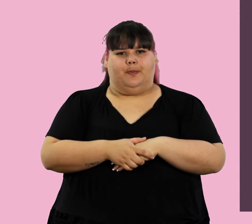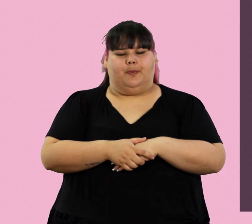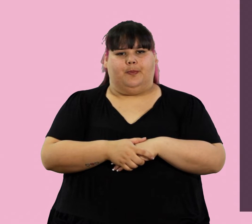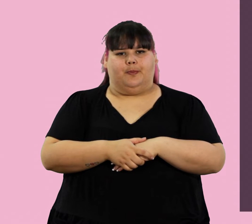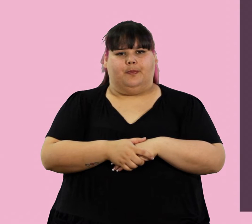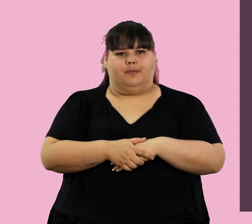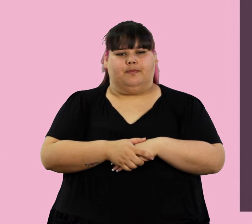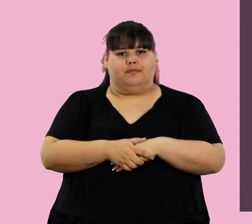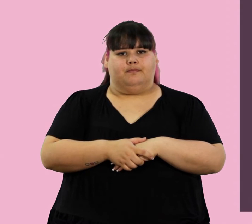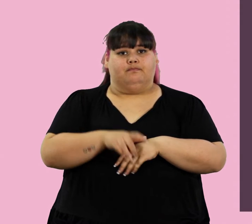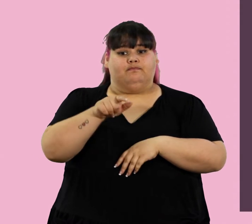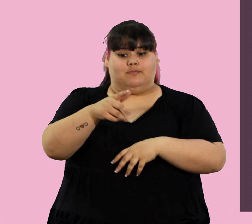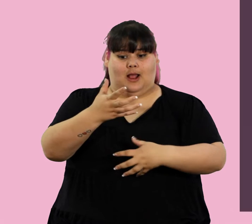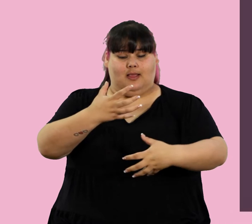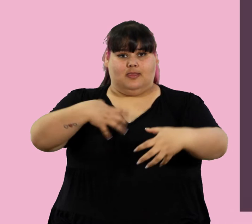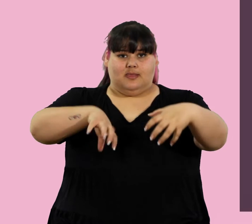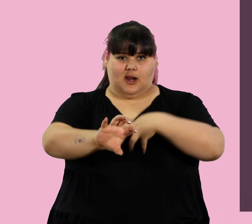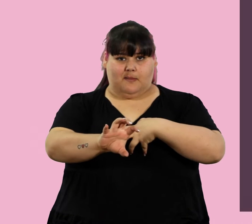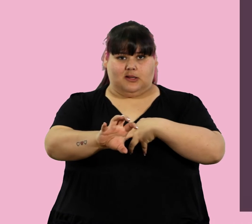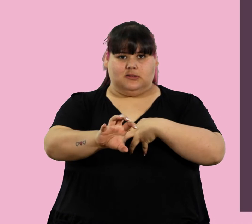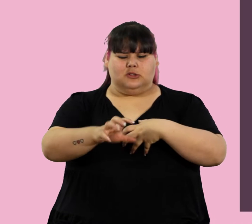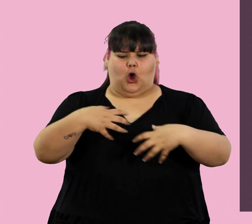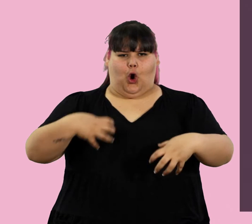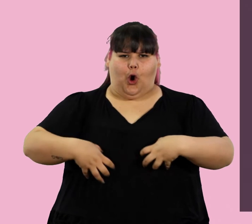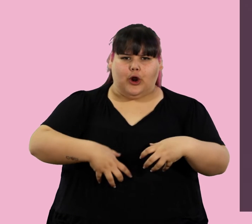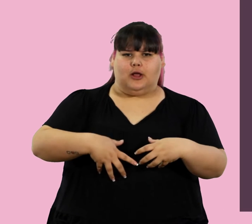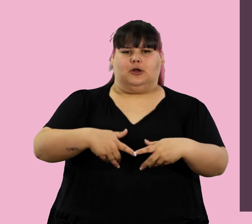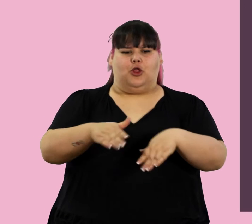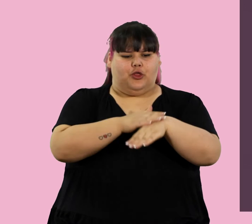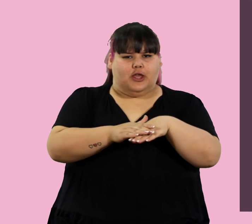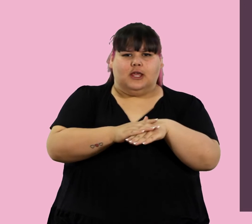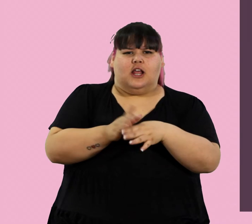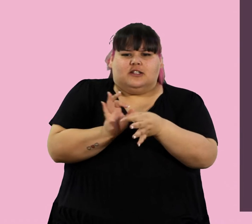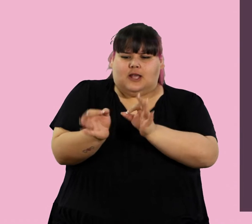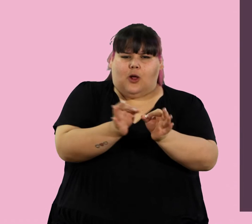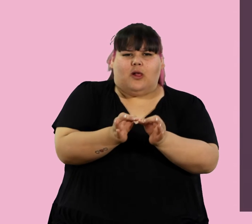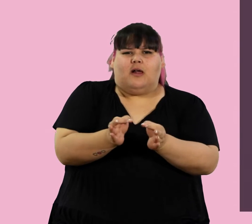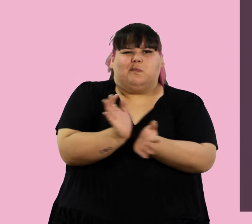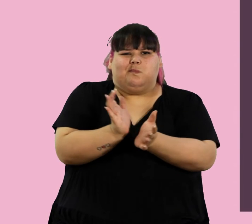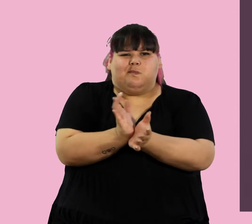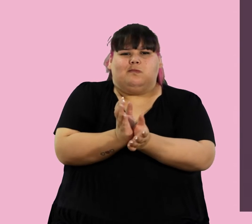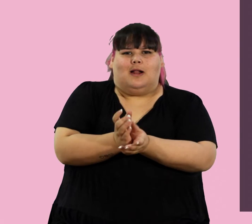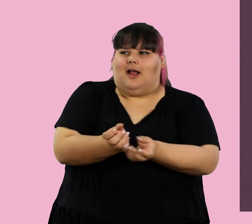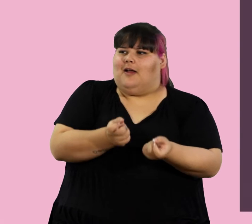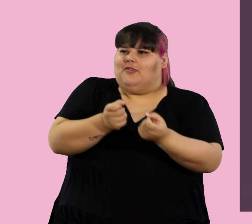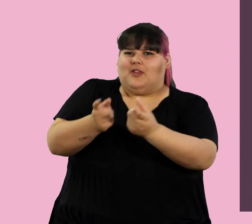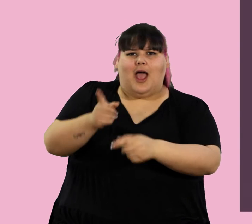El trasplante de órganos, tejidos y células posibilita que miles de personas que no tienen